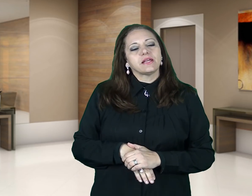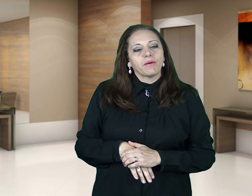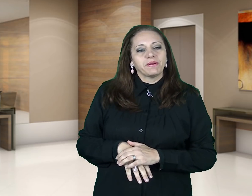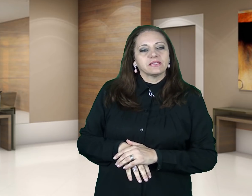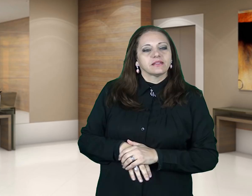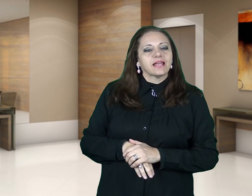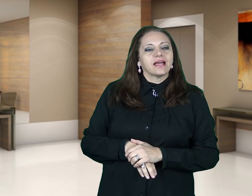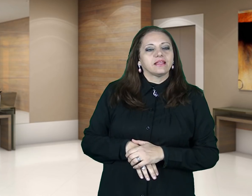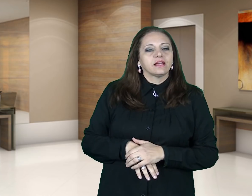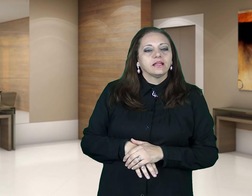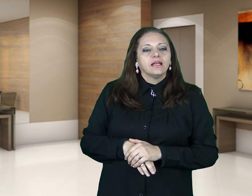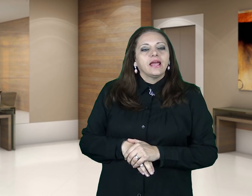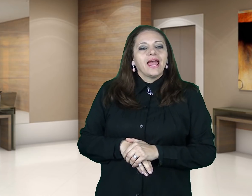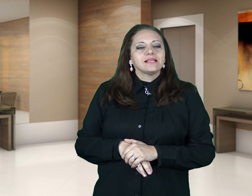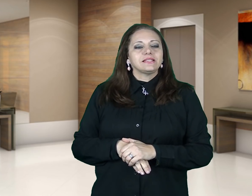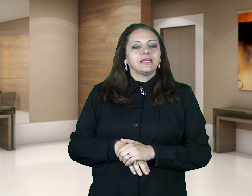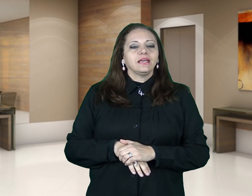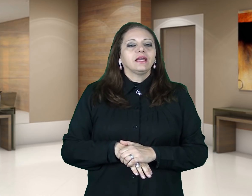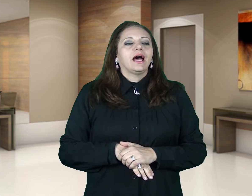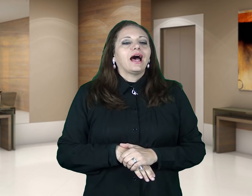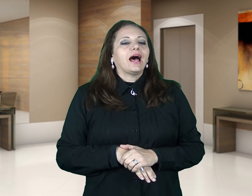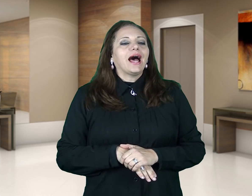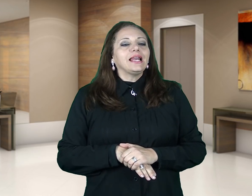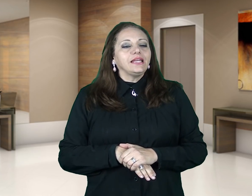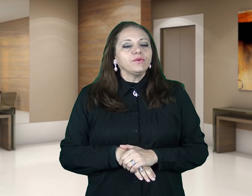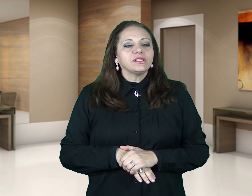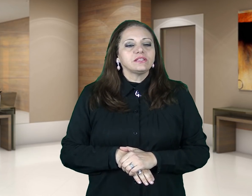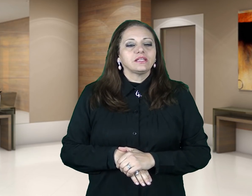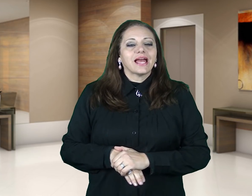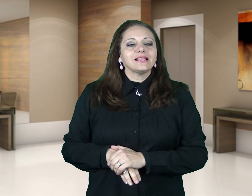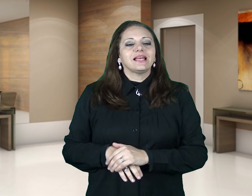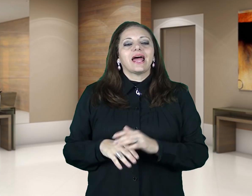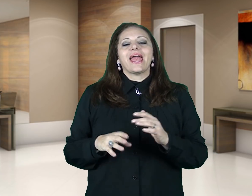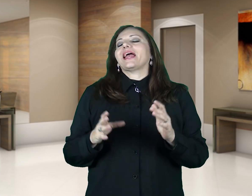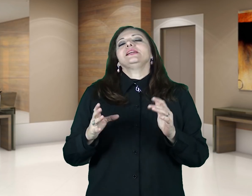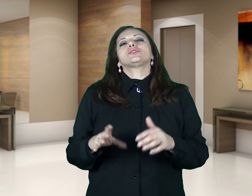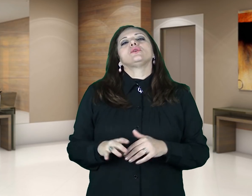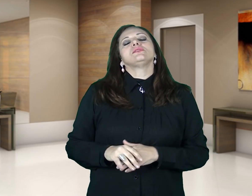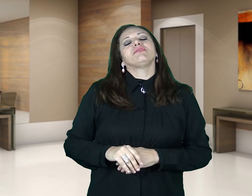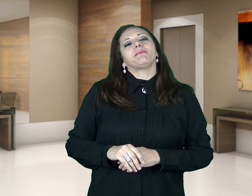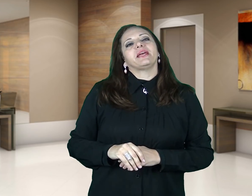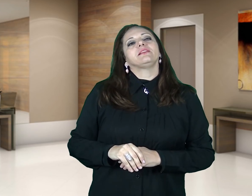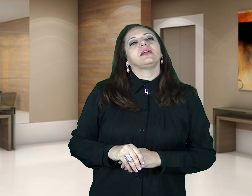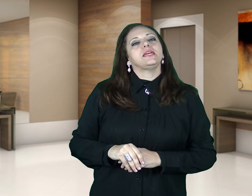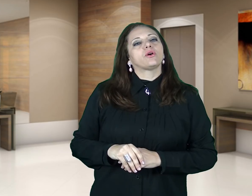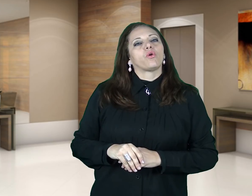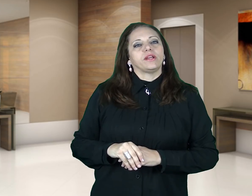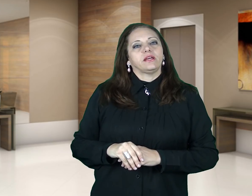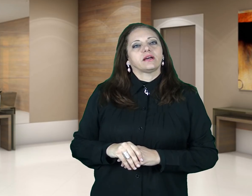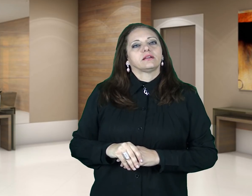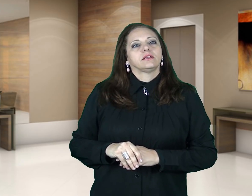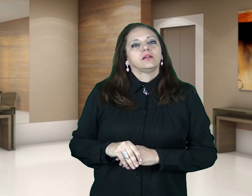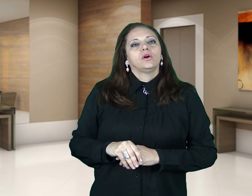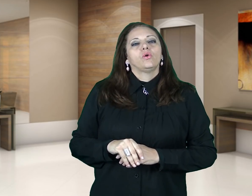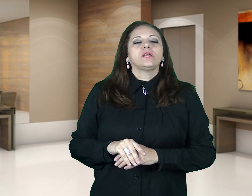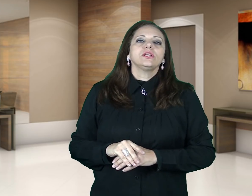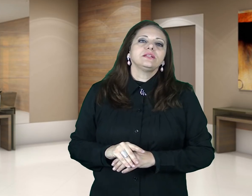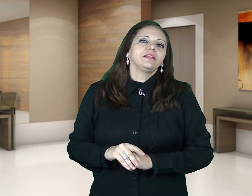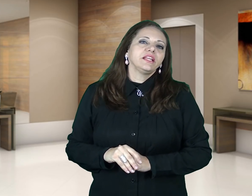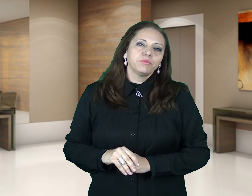questão apresentada é se a língua de sinais ela é exclusivamente icônica. O que nós